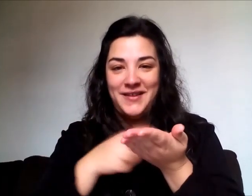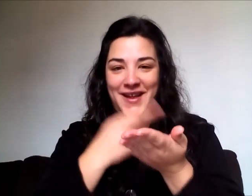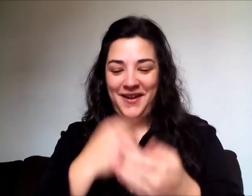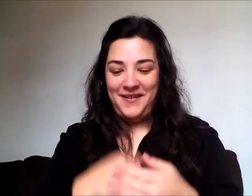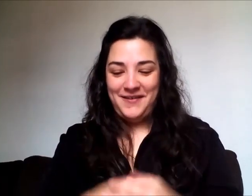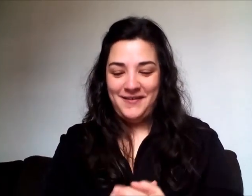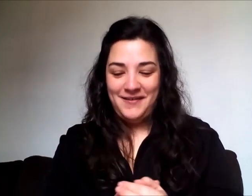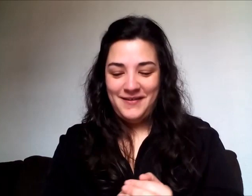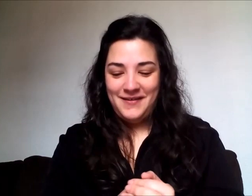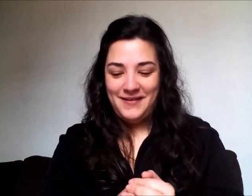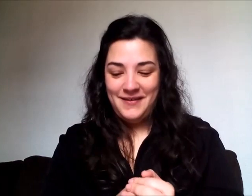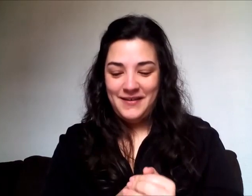Repasar.